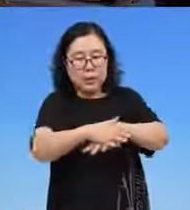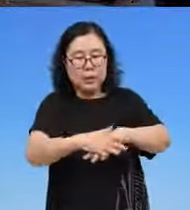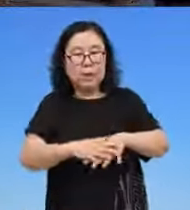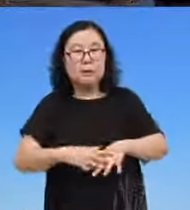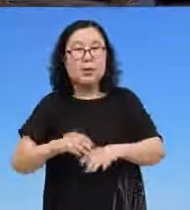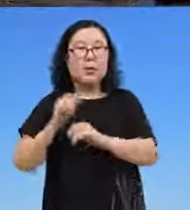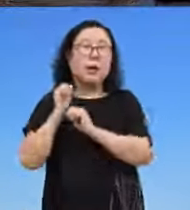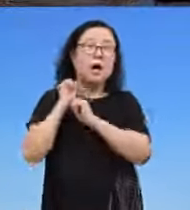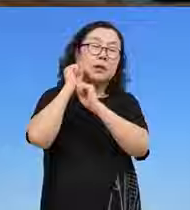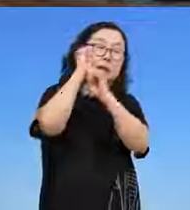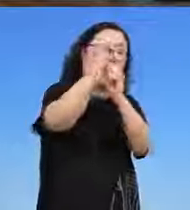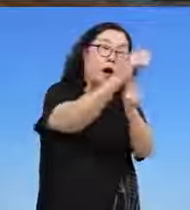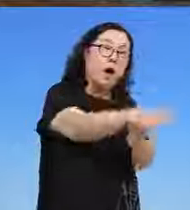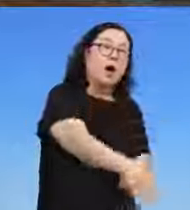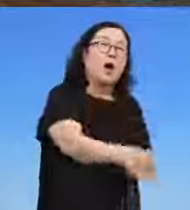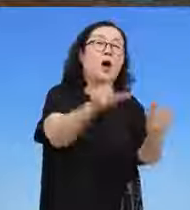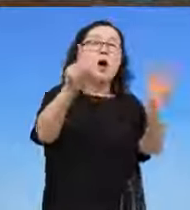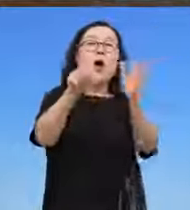믿음으로 그물 던져